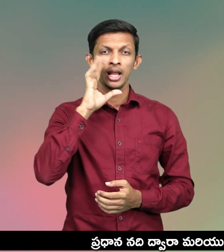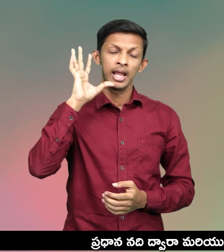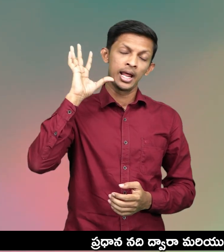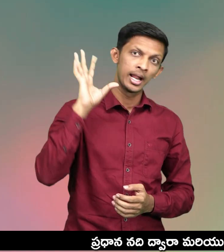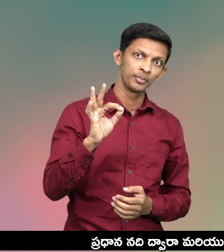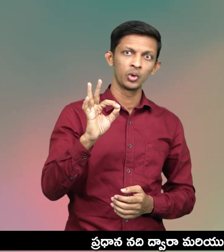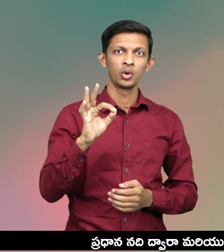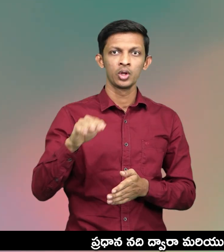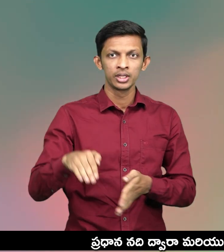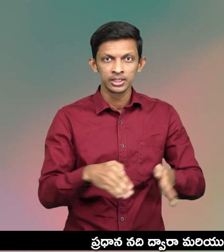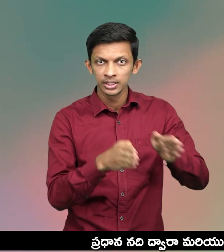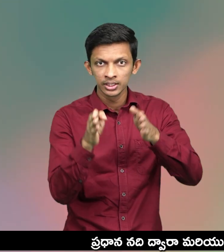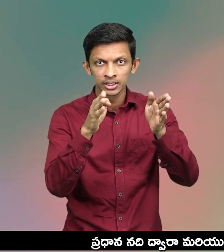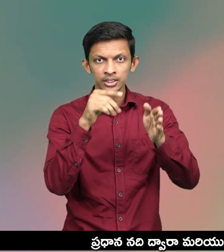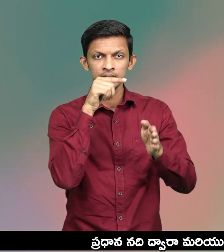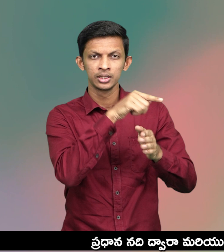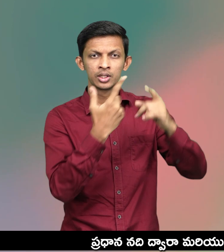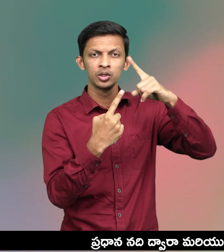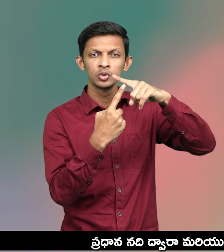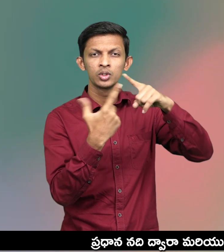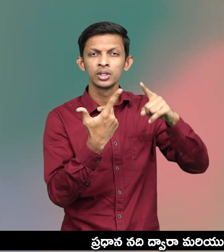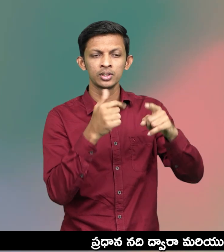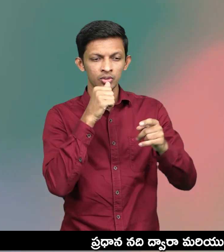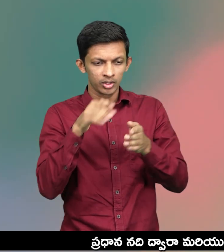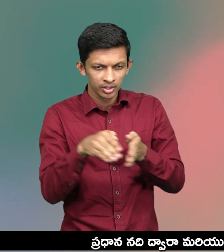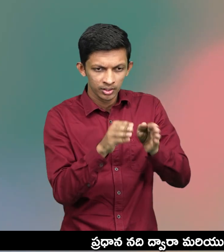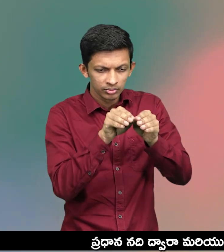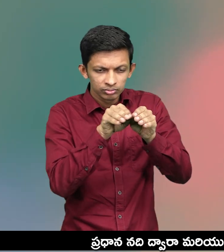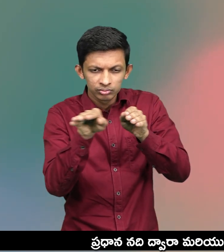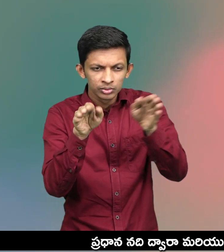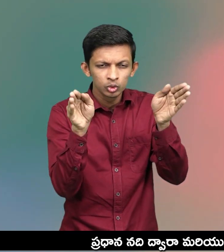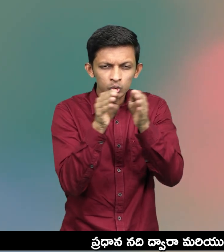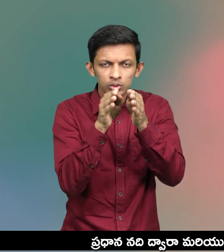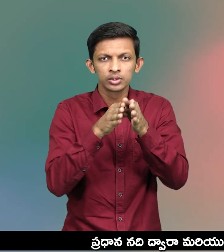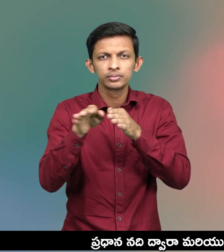ప్రధాన నీటి ద్వారా మరియు దాని ఉపనదిని డ్రైనేజీ బేసిన్ అని పిలుస్తారు.